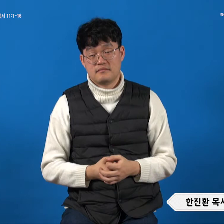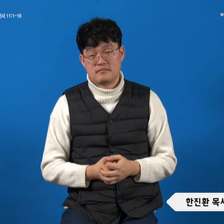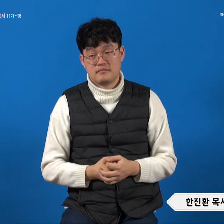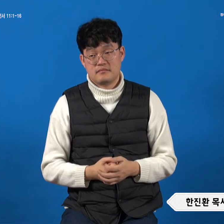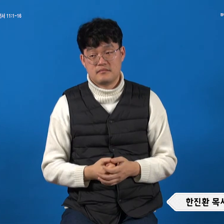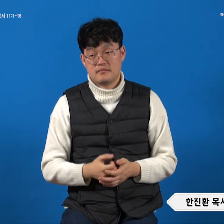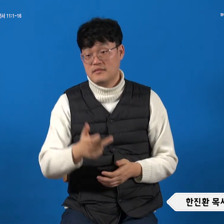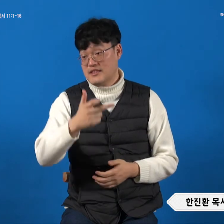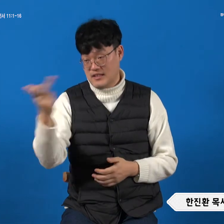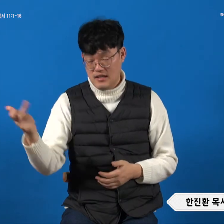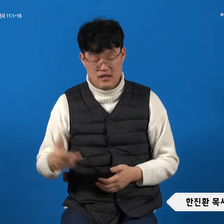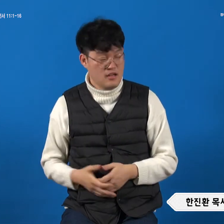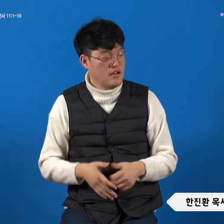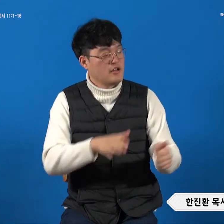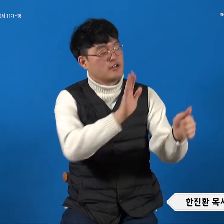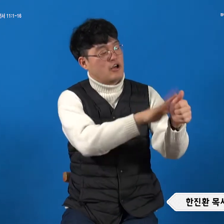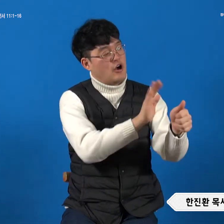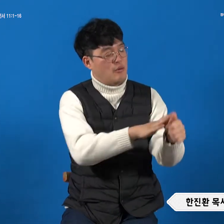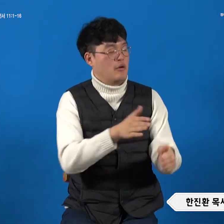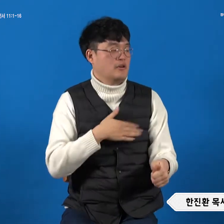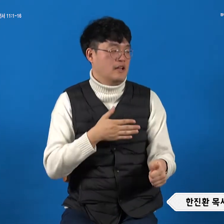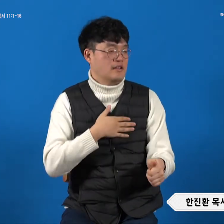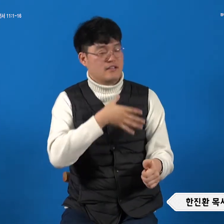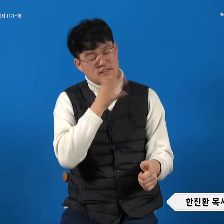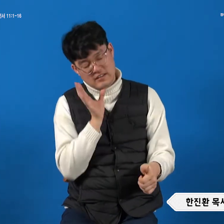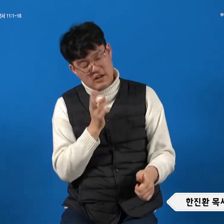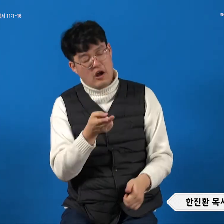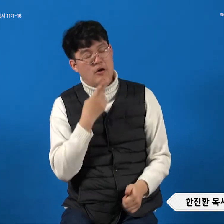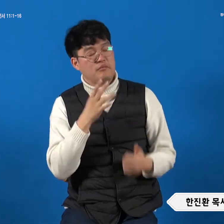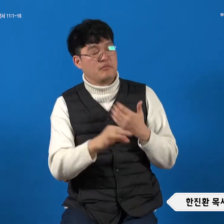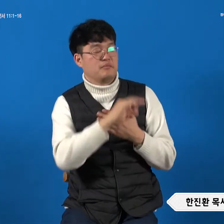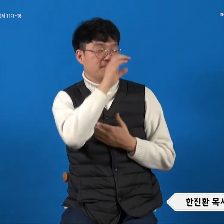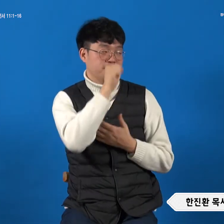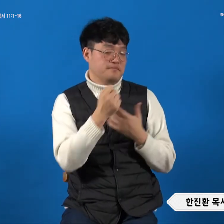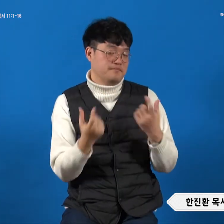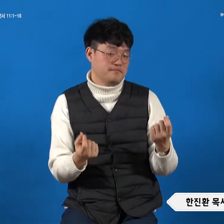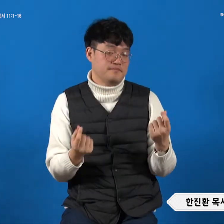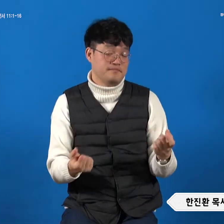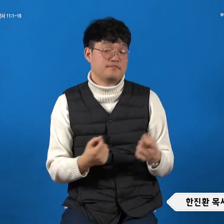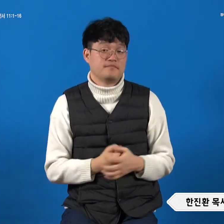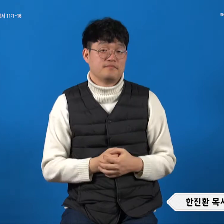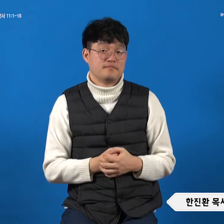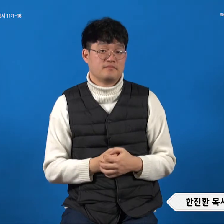아침에 안 잡수셨습니까? 좀 크게 여보, 나는 안 늙었으면 좋겠어.